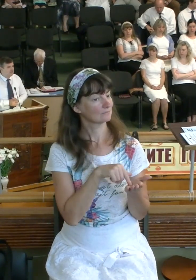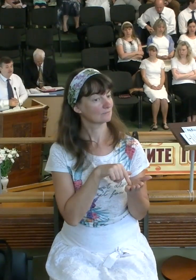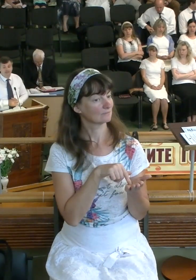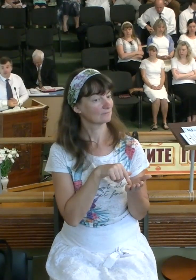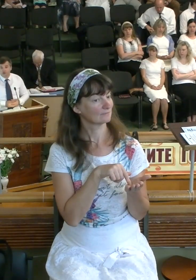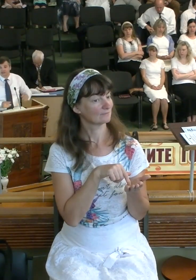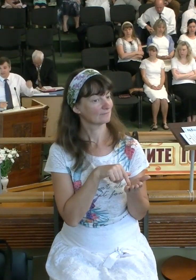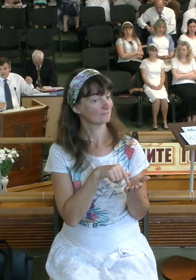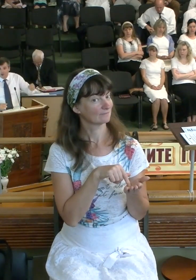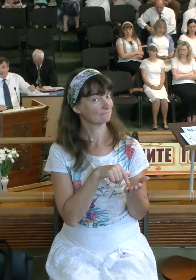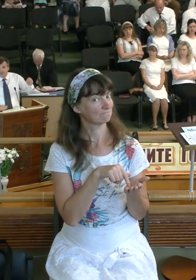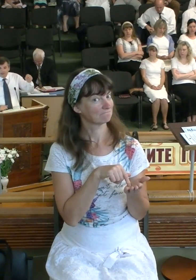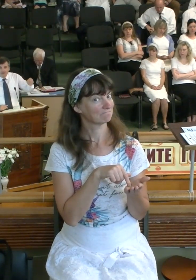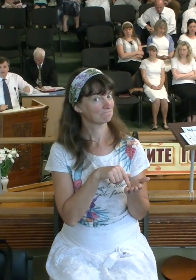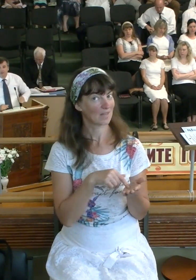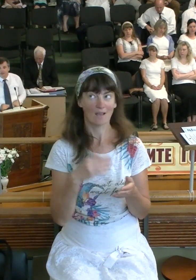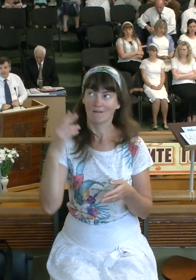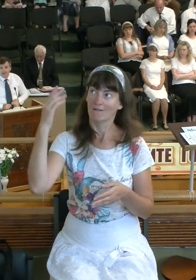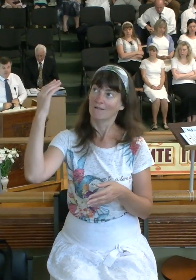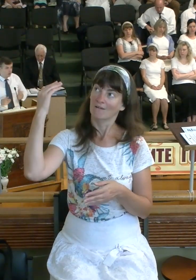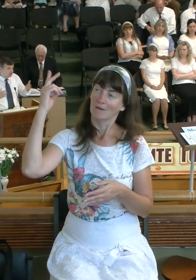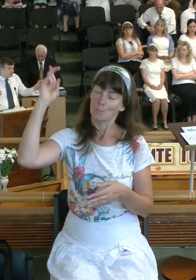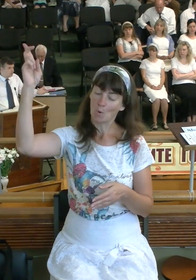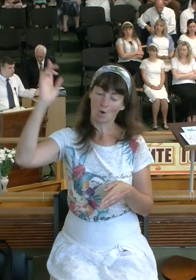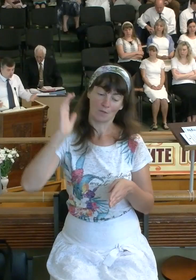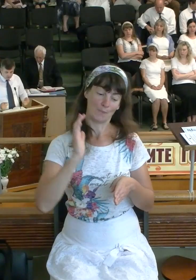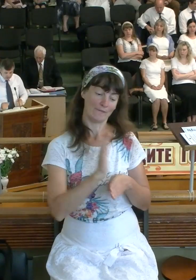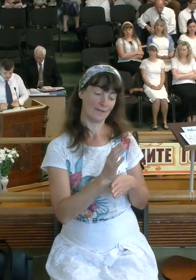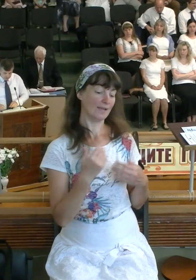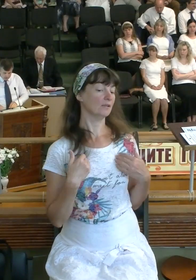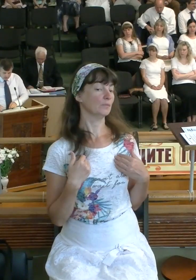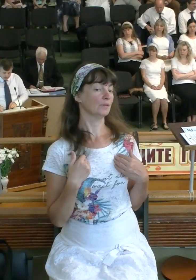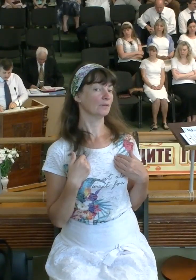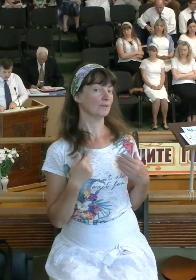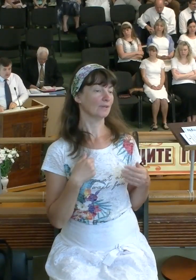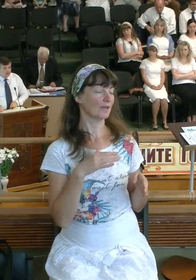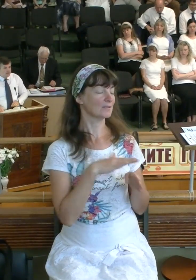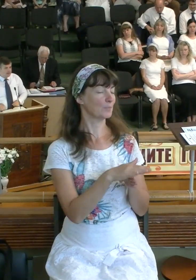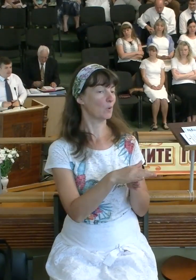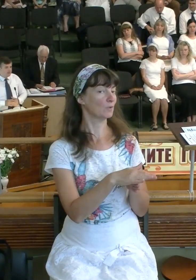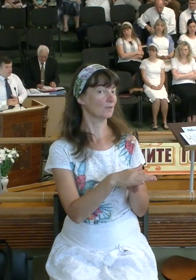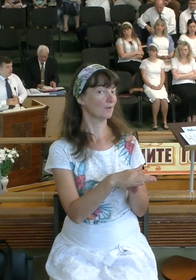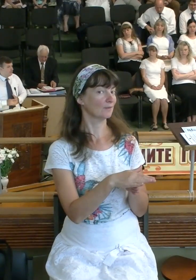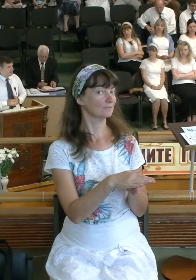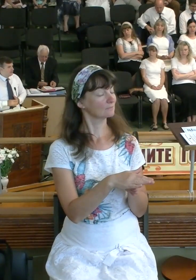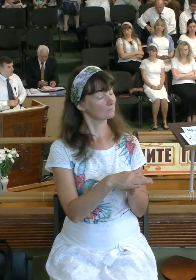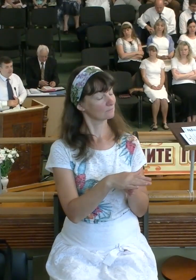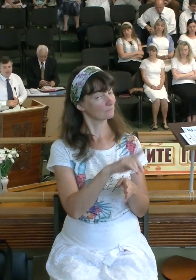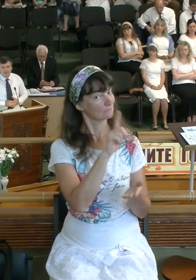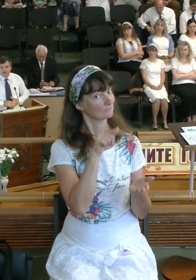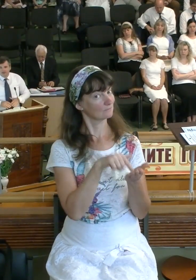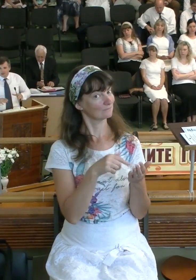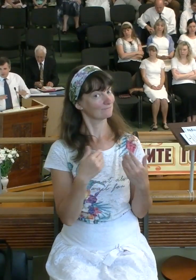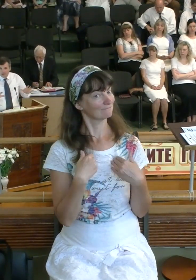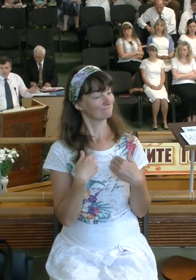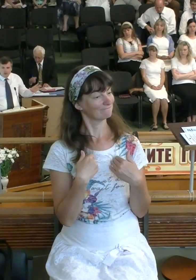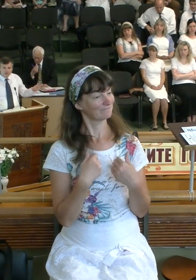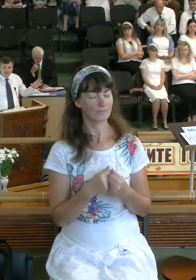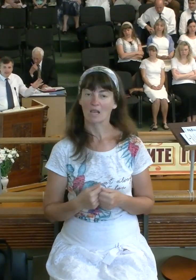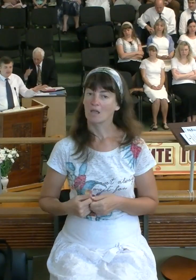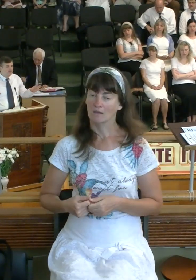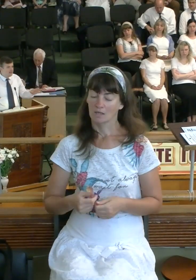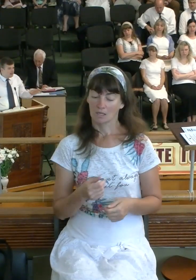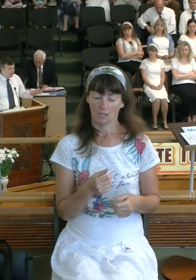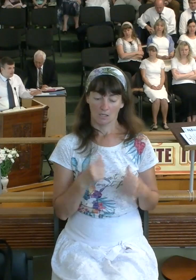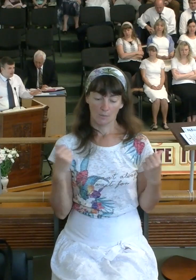сделать, и давал свою силу для выполнения вот того, что Он вам повелевал. Я хотел бы, может быть, сегодня не столько, может